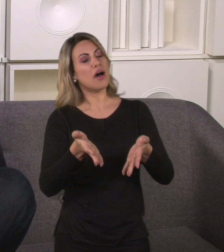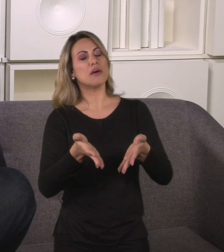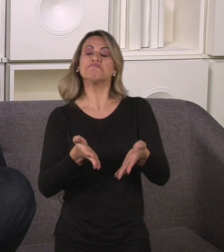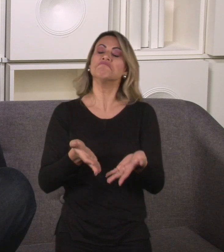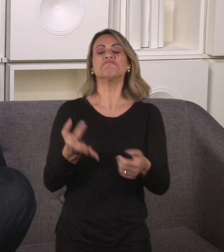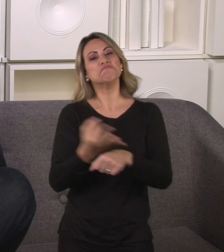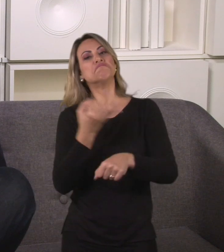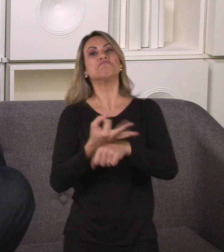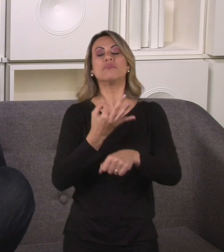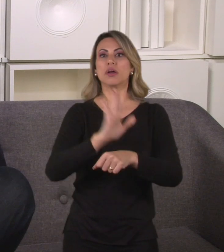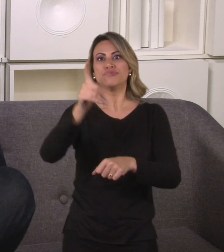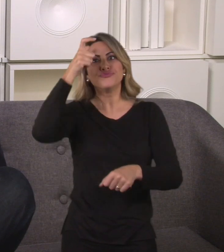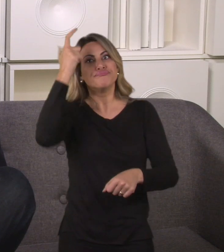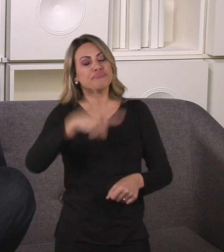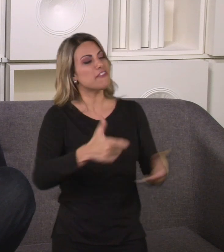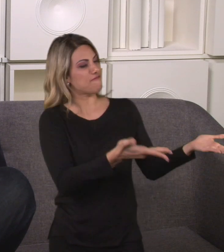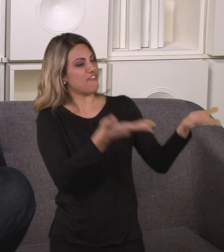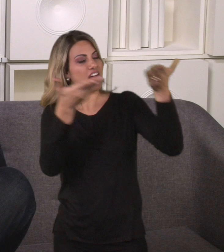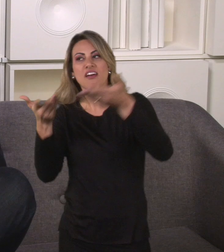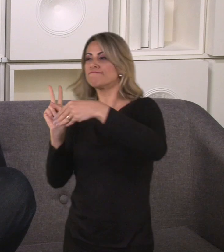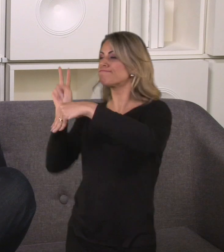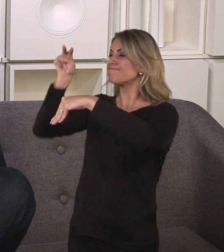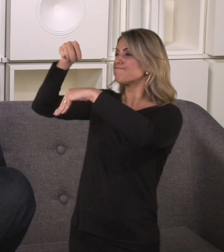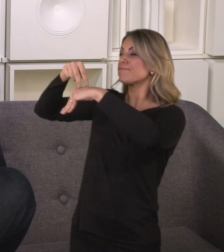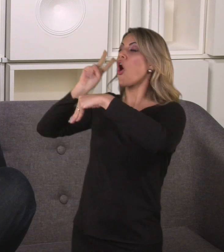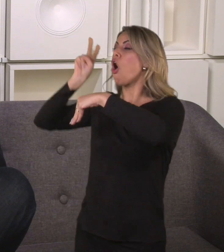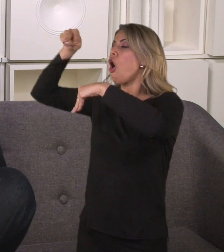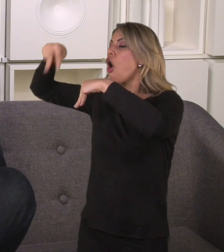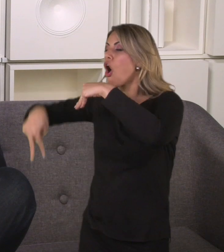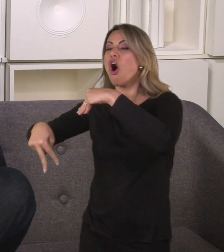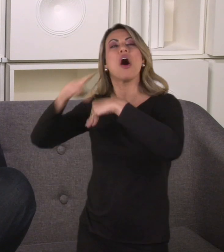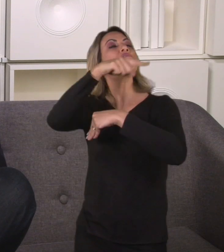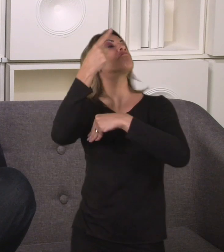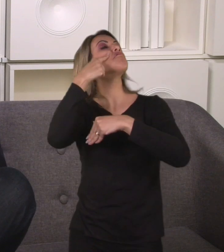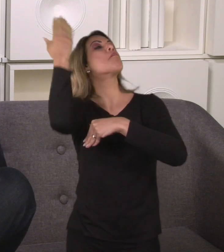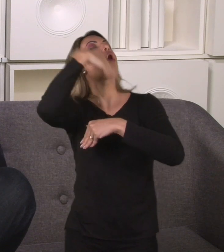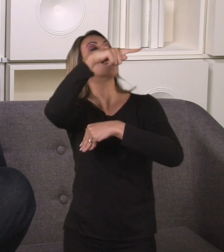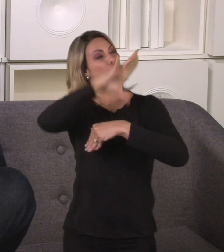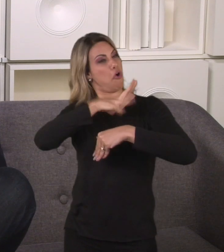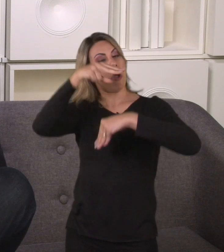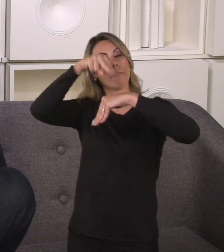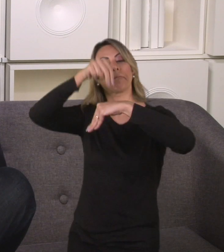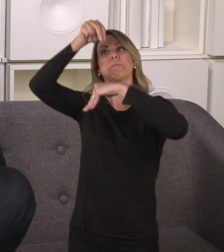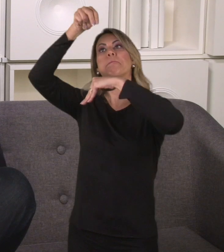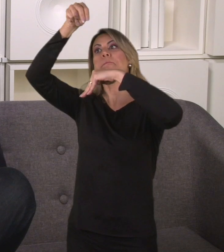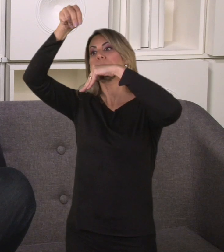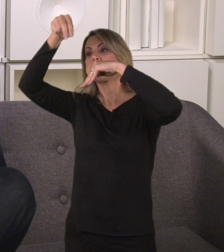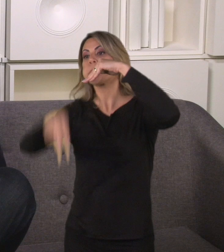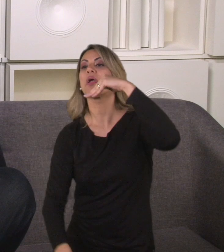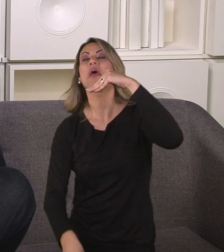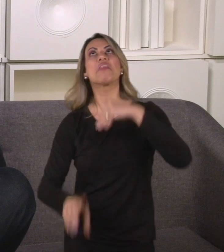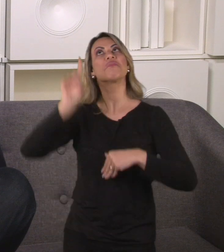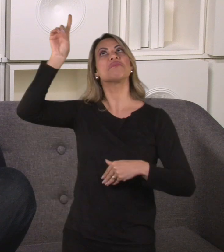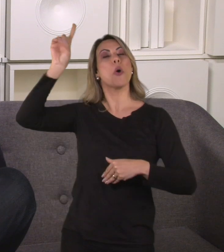pois está escrito: Ele dará ordens a seus anjos a seu respeito, e com as mãos eles o segurarão